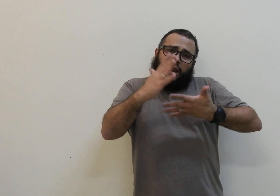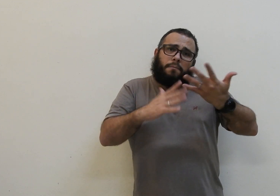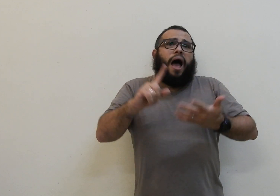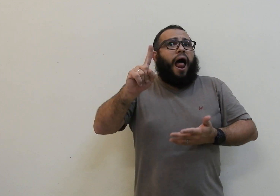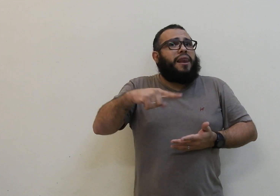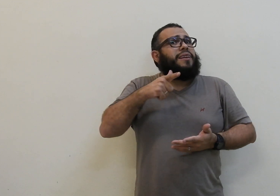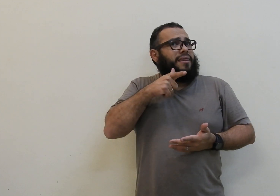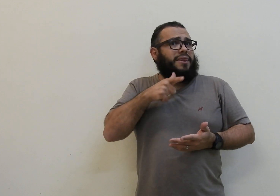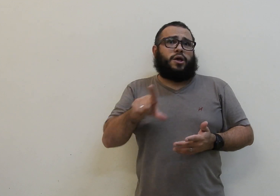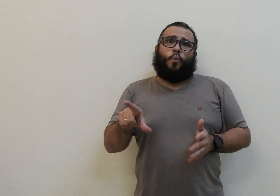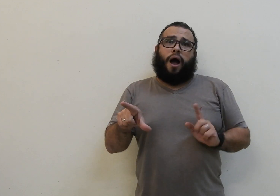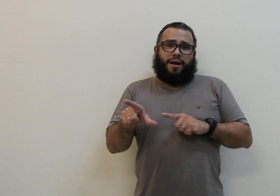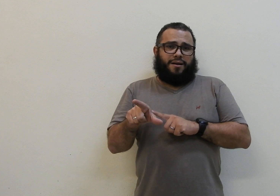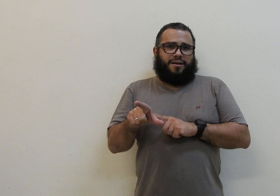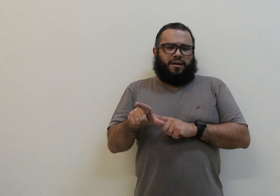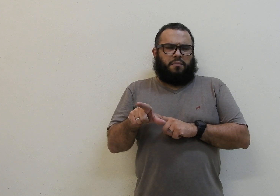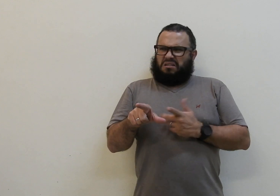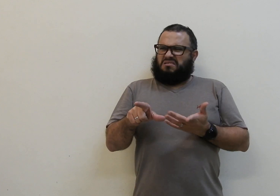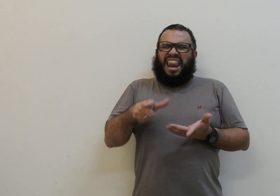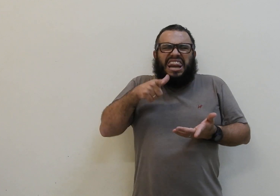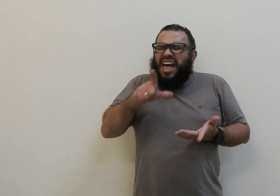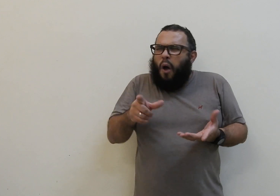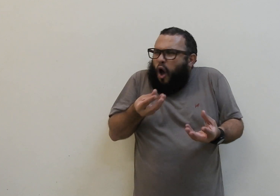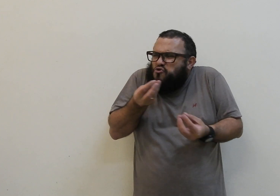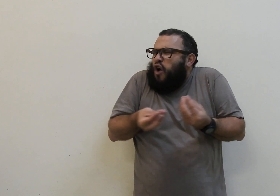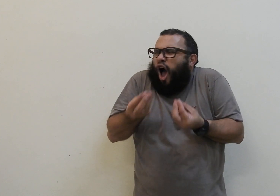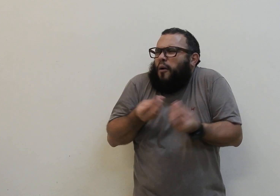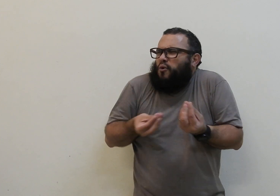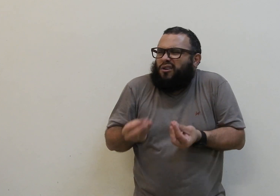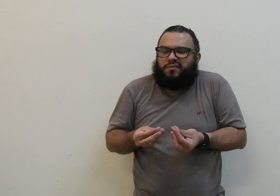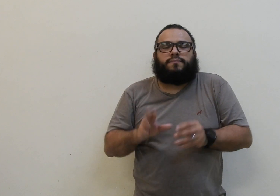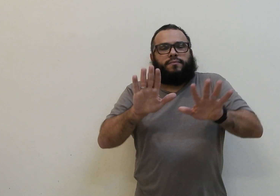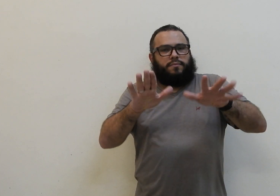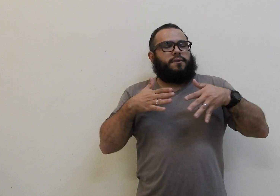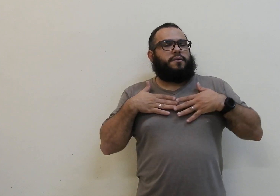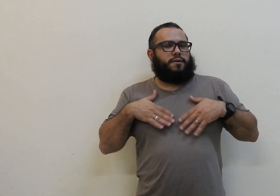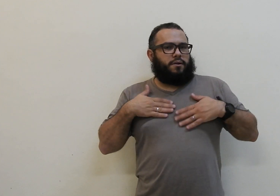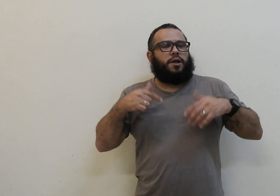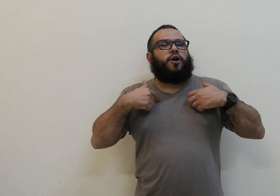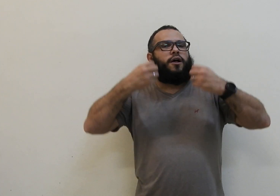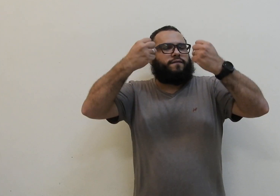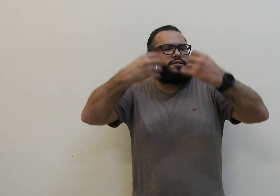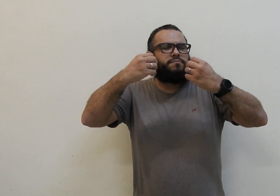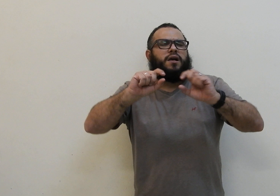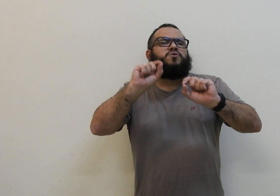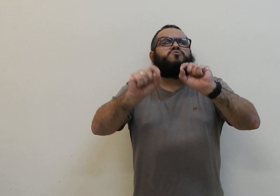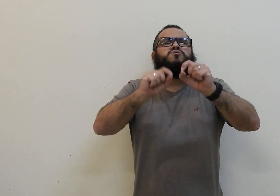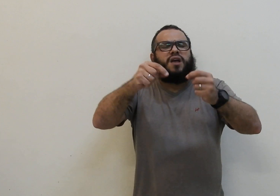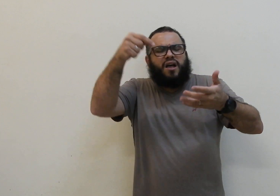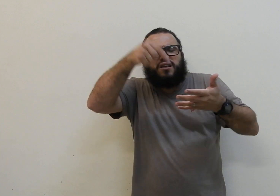fato, Libras. Que língua é essa? Então, já está dizendo, é uma língua. E vocês talvez estejam se perguntando, língua? Como